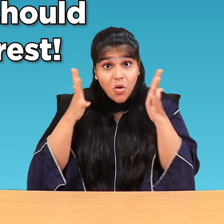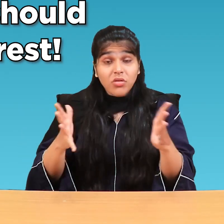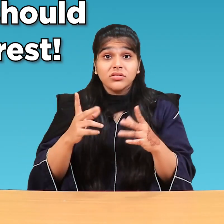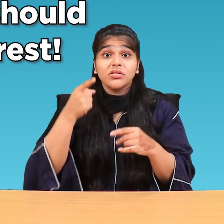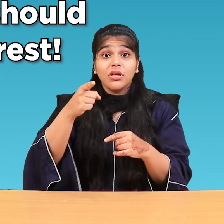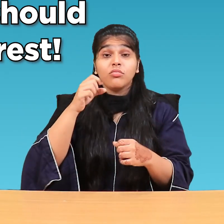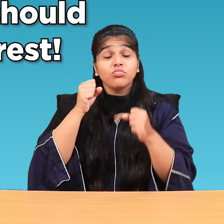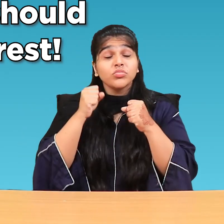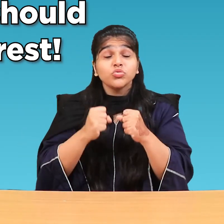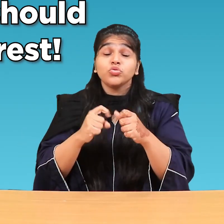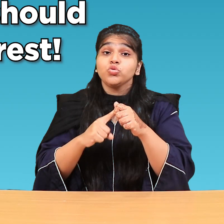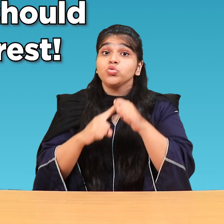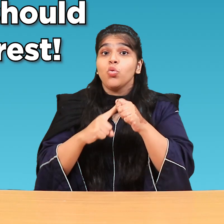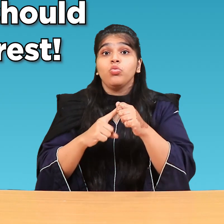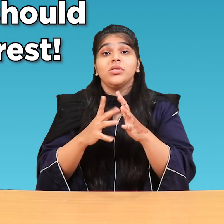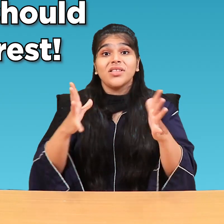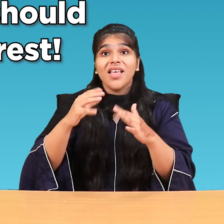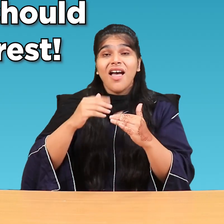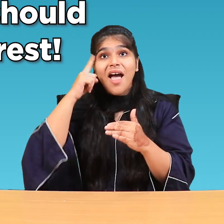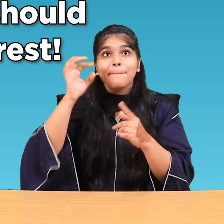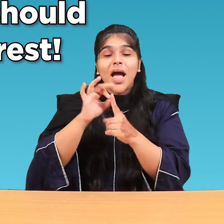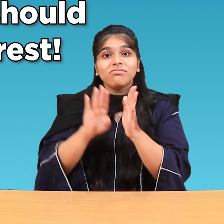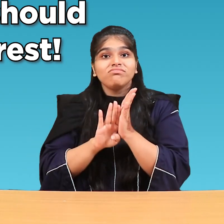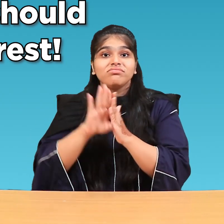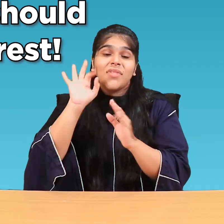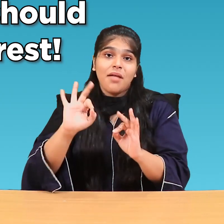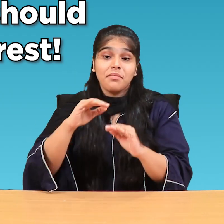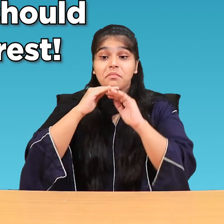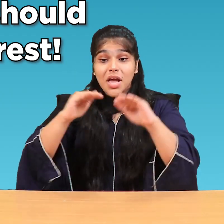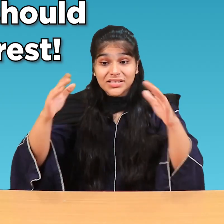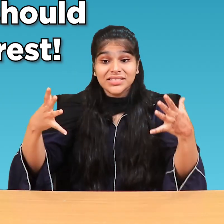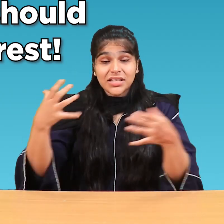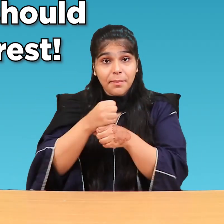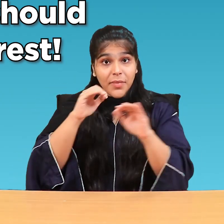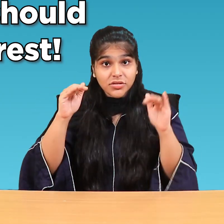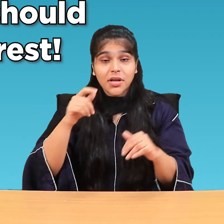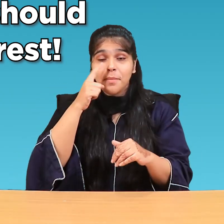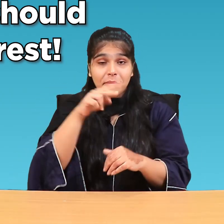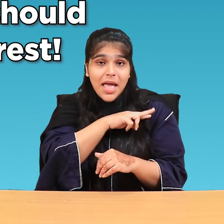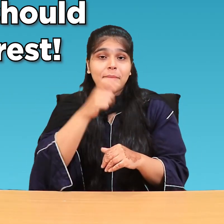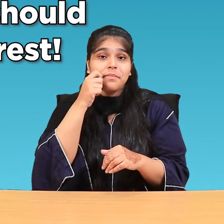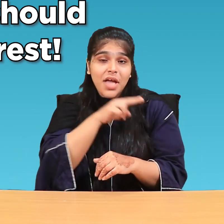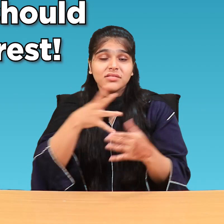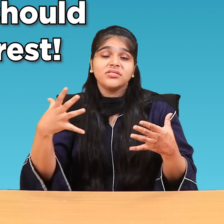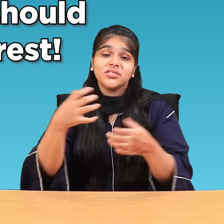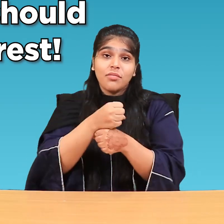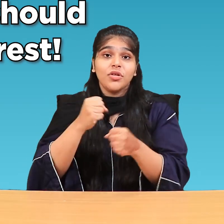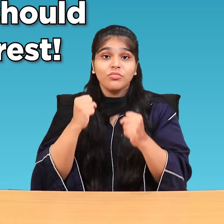एक्सट्रीमली इम्पोर्टेंट फॉर द फ्यूचर ऑफ पाकिस्तान और हम सबके बच्चों के लिए, हम सबके भाई बहन। तो अब डिबेट आपके